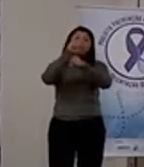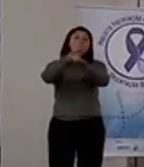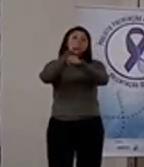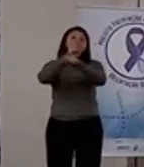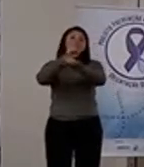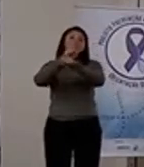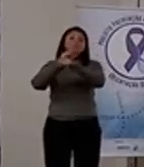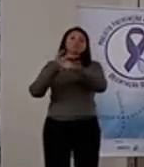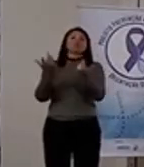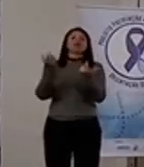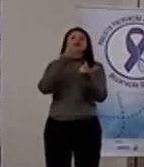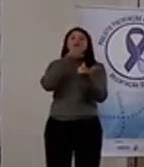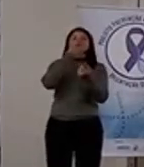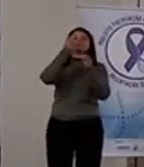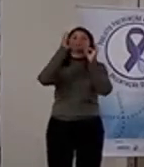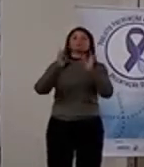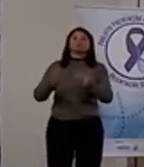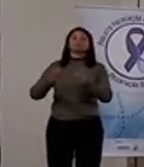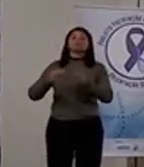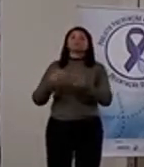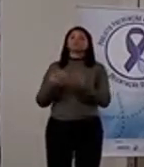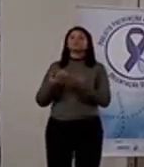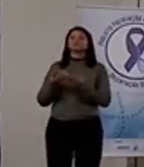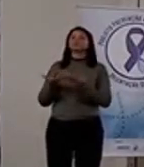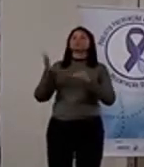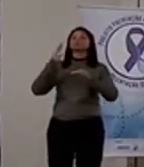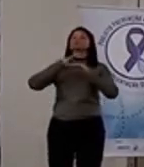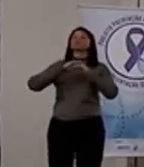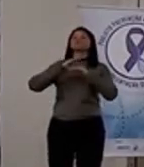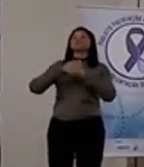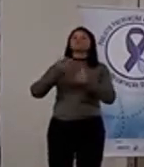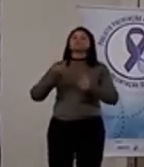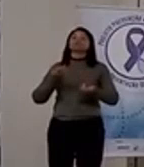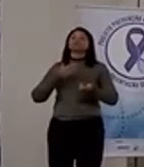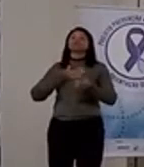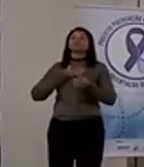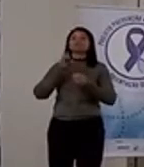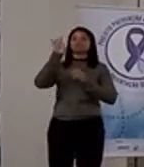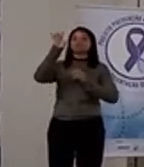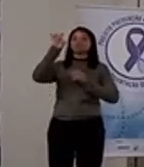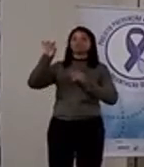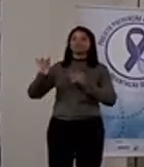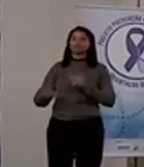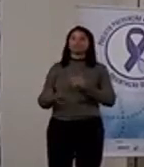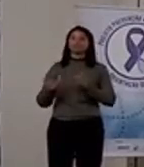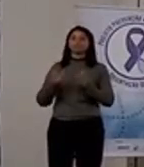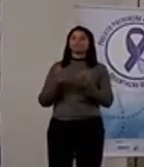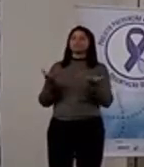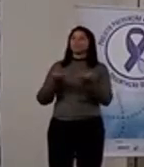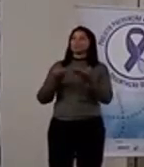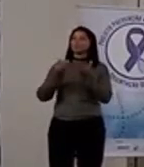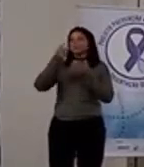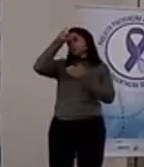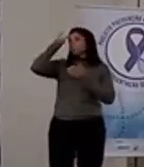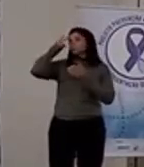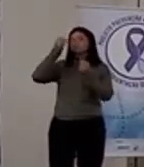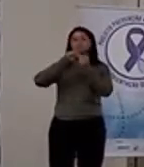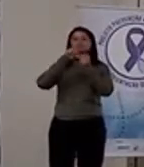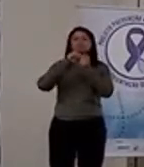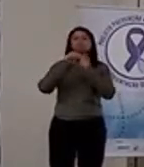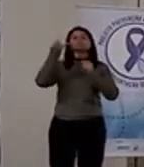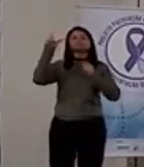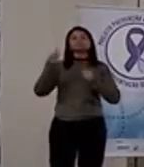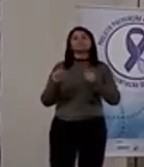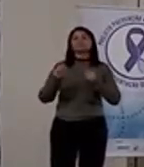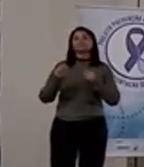ideal, certo? Isso é chamada produção independente. Hoje em dia o pessoal não está fazendo tanto isso, mas se você engravida